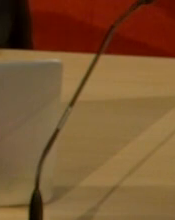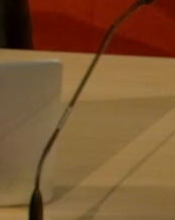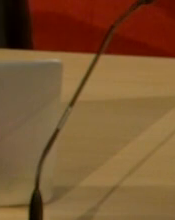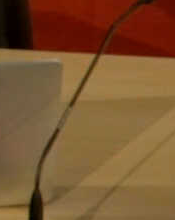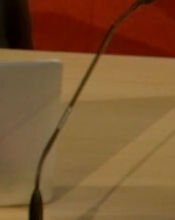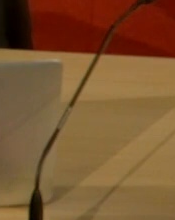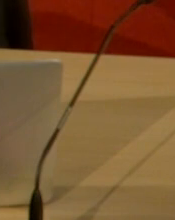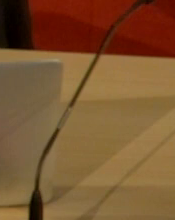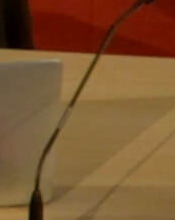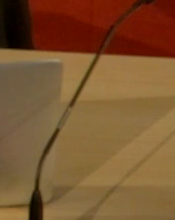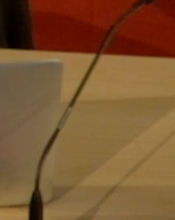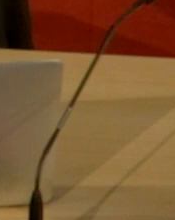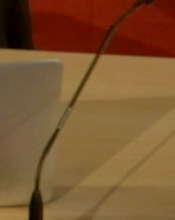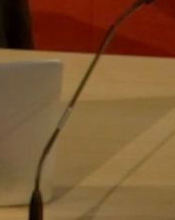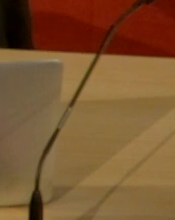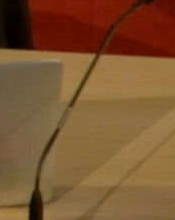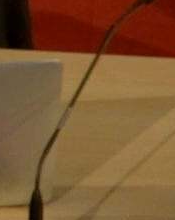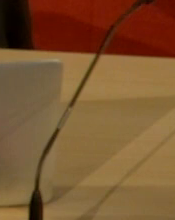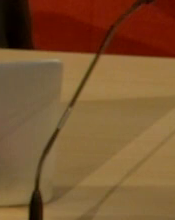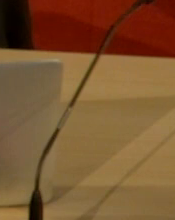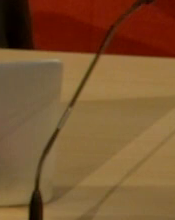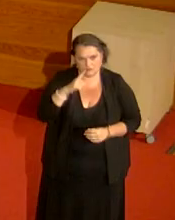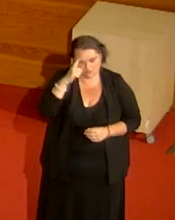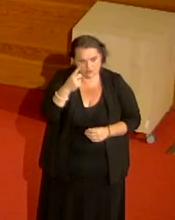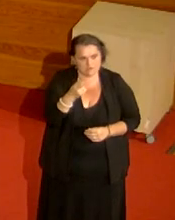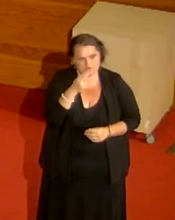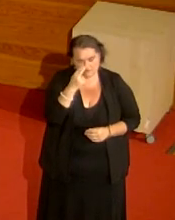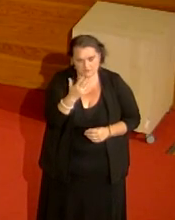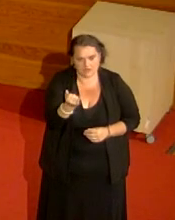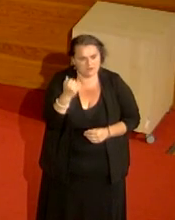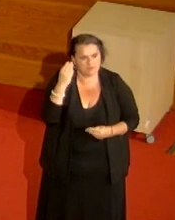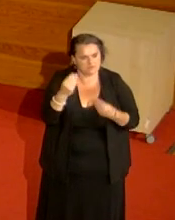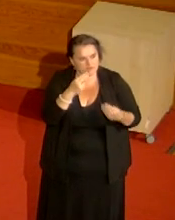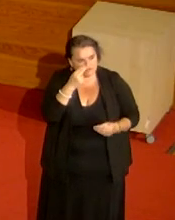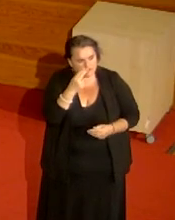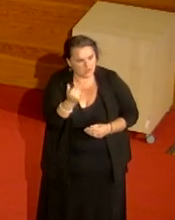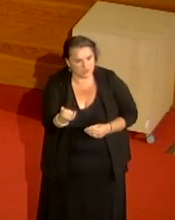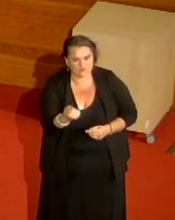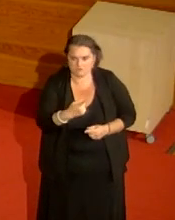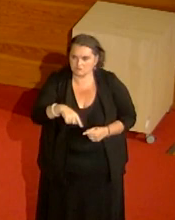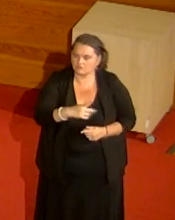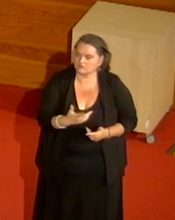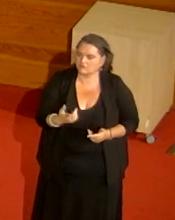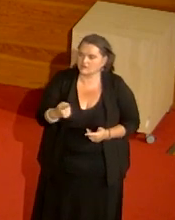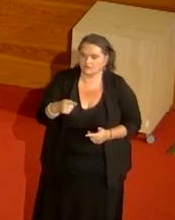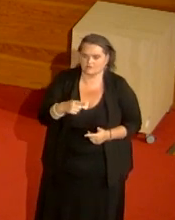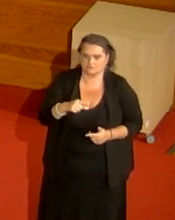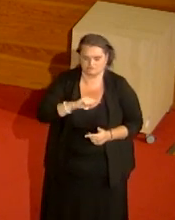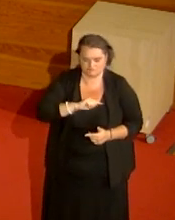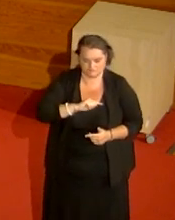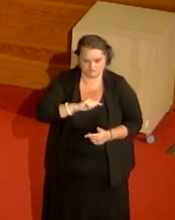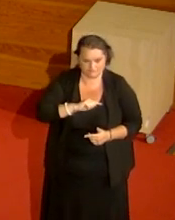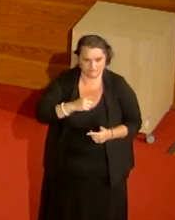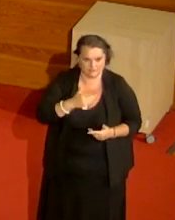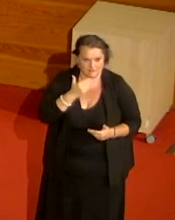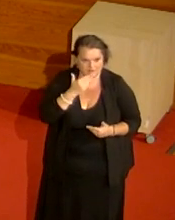con tantas personas que que tienen interés por la cultura y que tienen interés por el pensamiento no sabéis lo que lo que os agradezco que que estéis